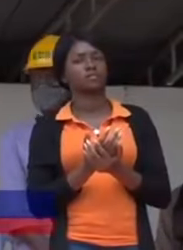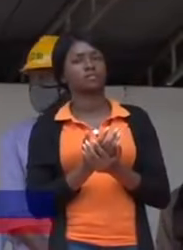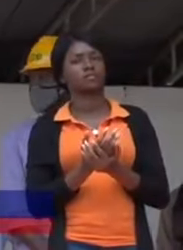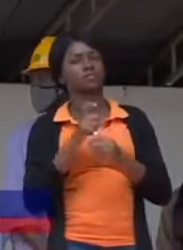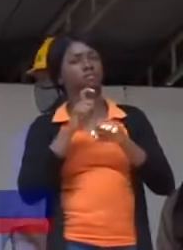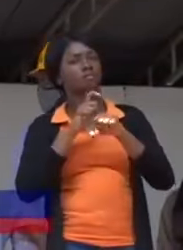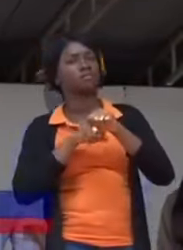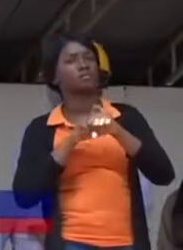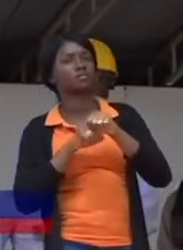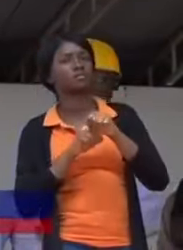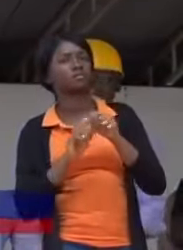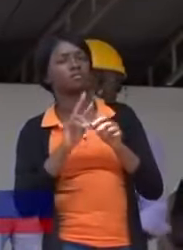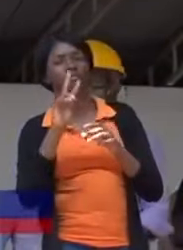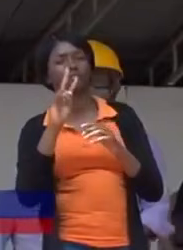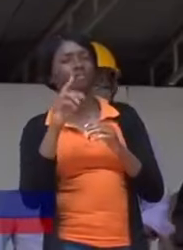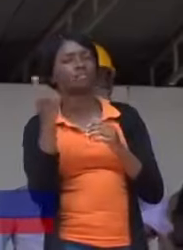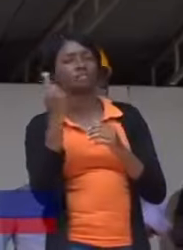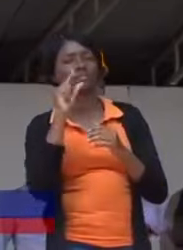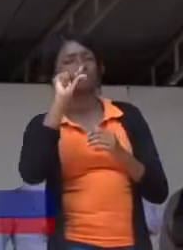tant bandit a toujours